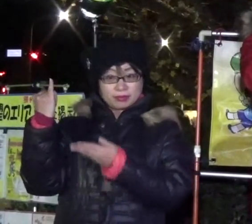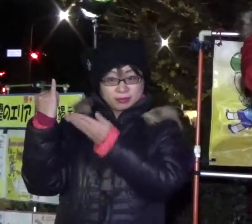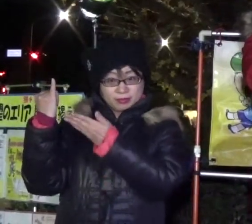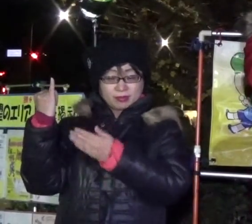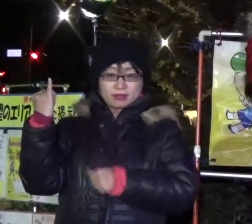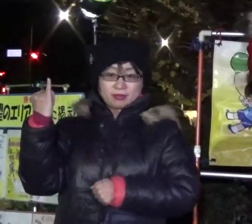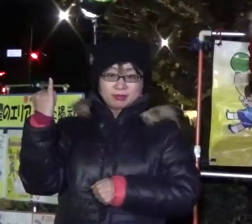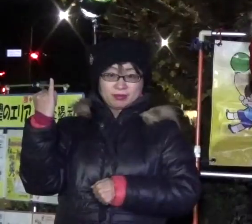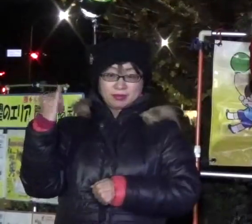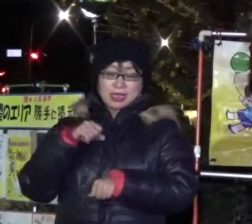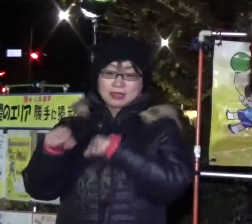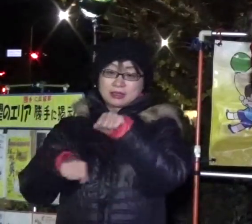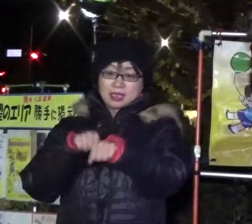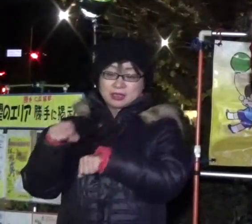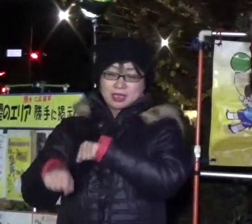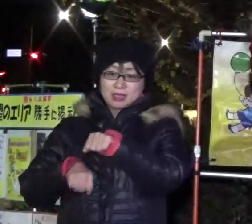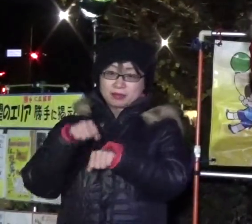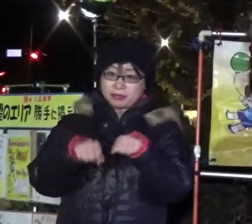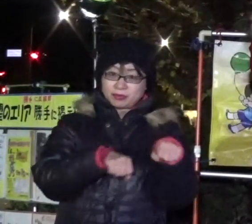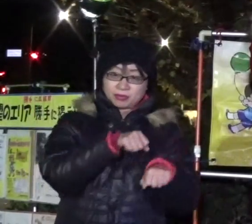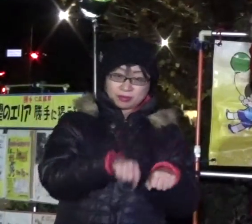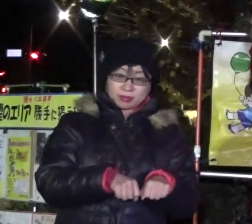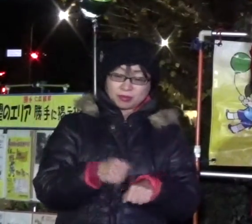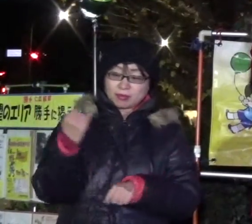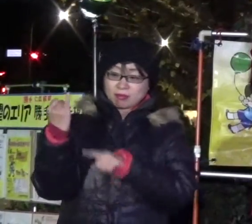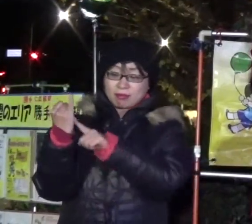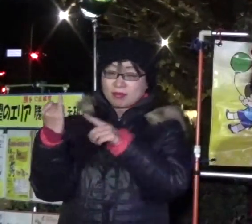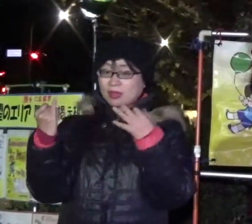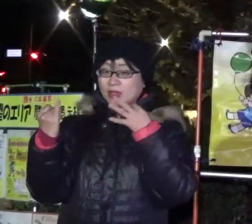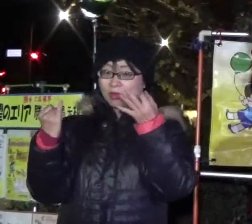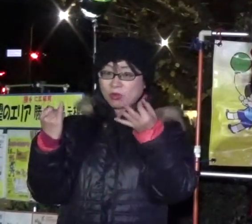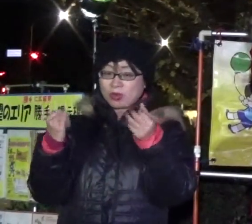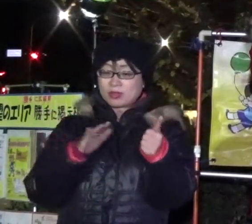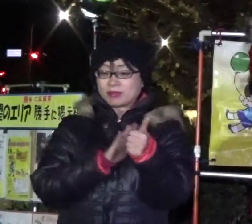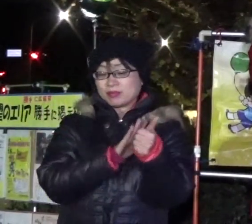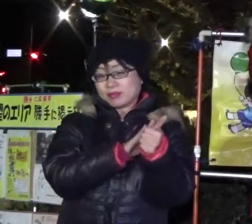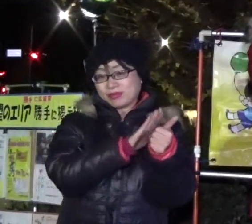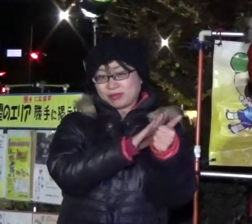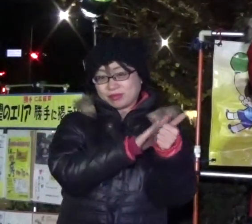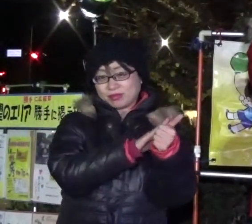自転車で周回しているとあなたの声が背中を押してくれました。